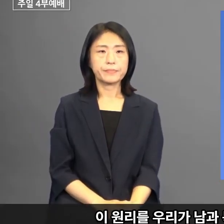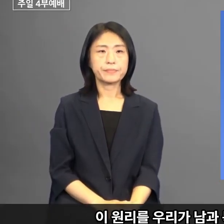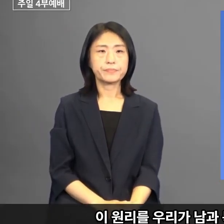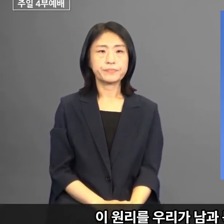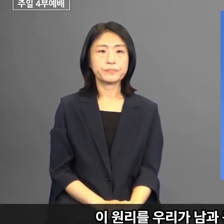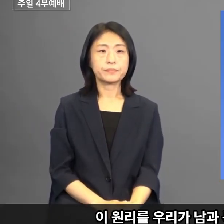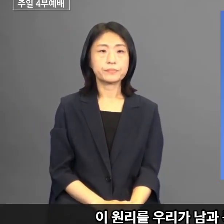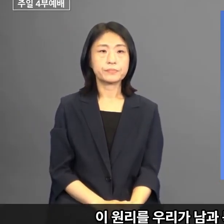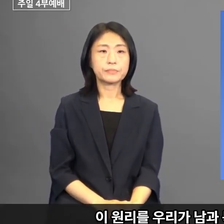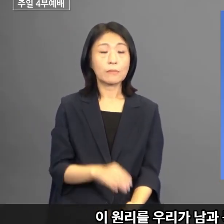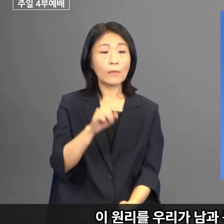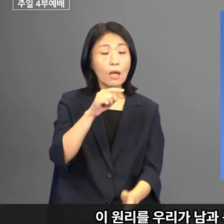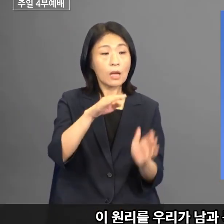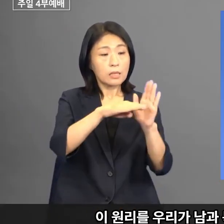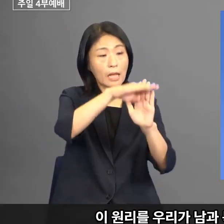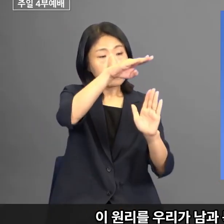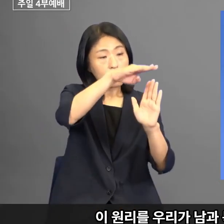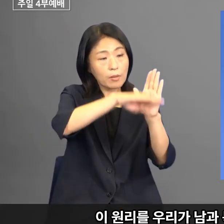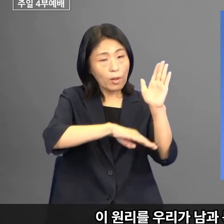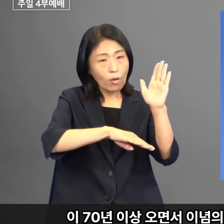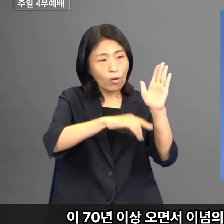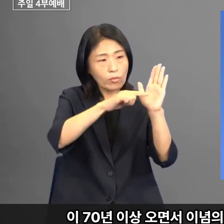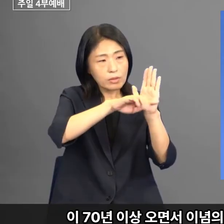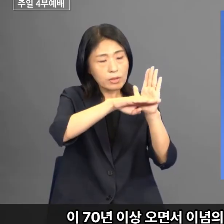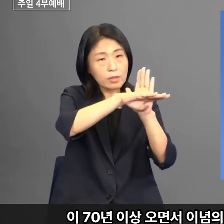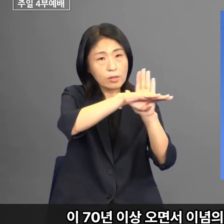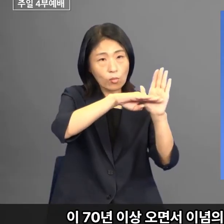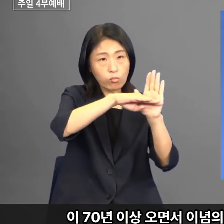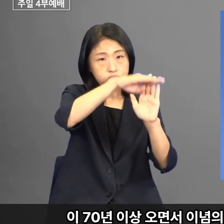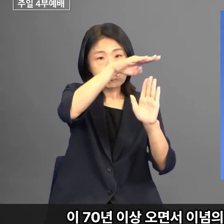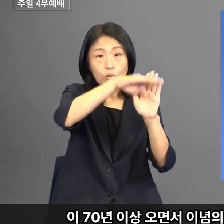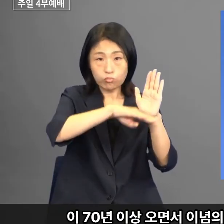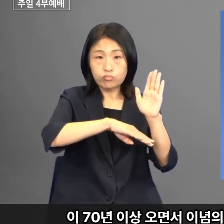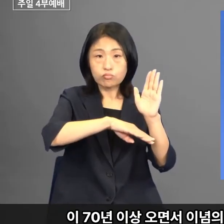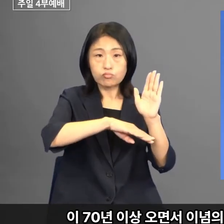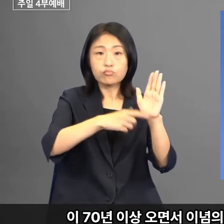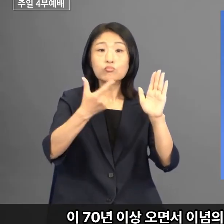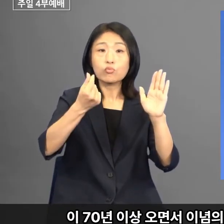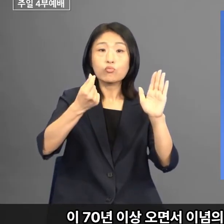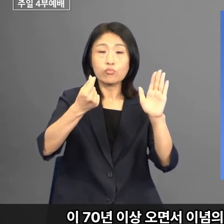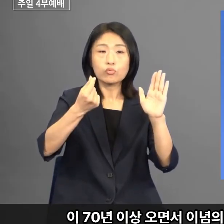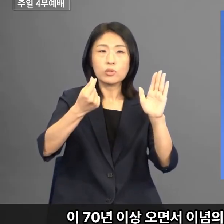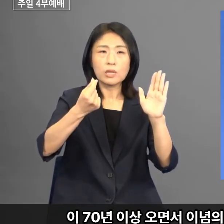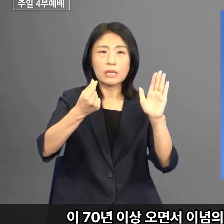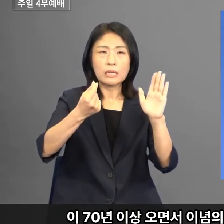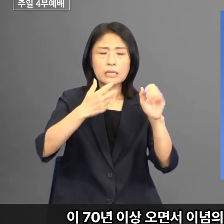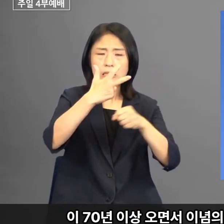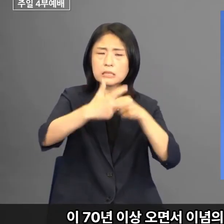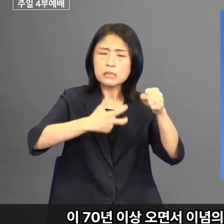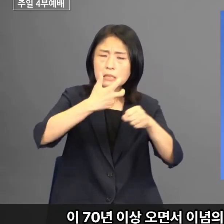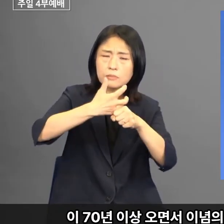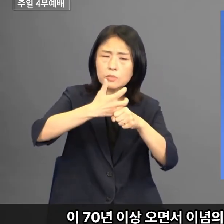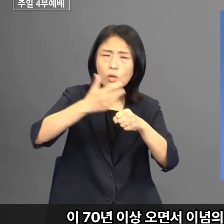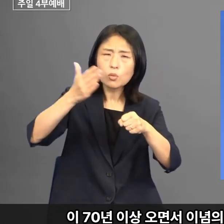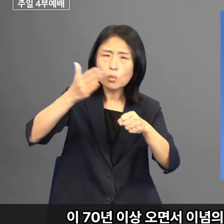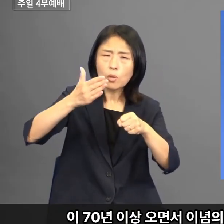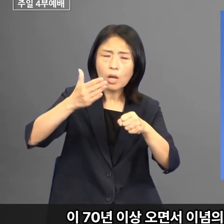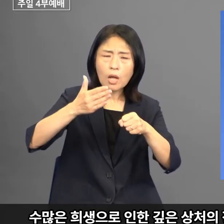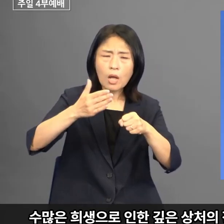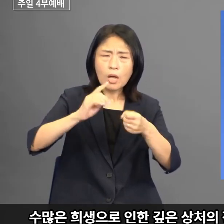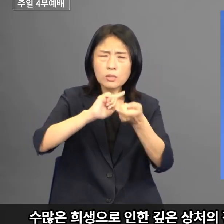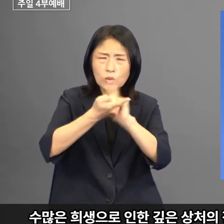이 남과 북의 현실에 가져와야 돼요. 이 70년 이상 오면서 이념의 장벽, 서로를 향한 미움의